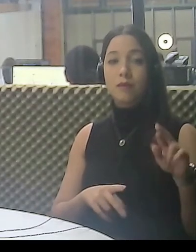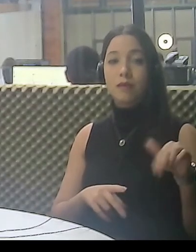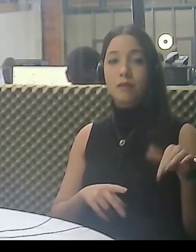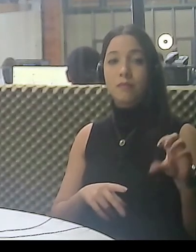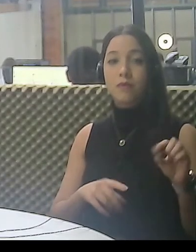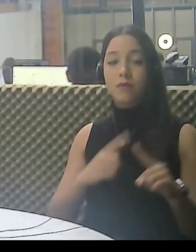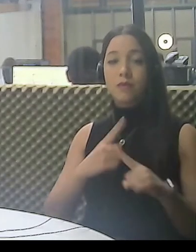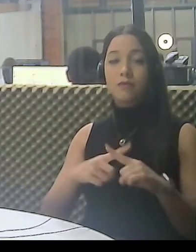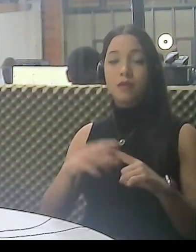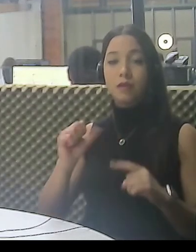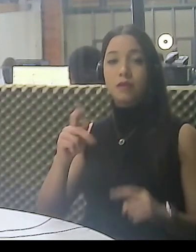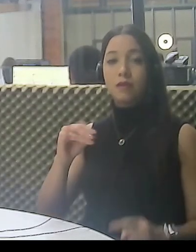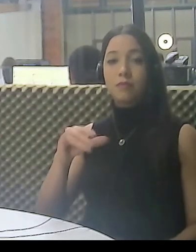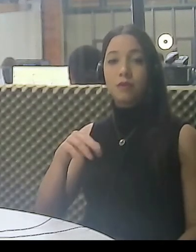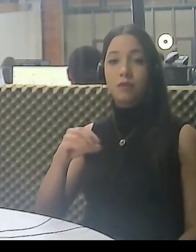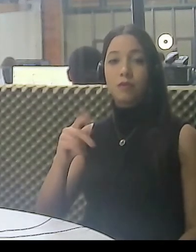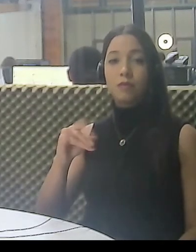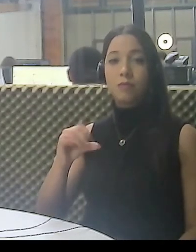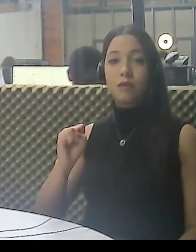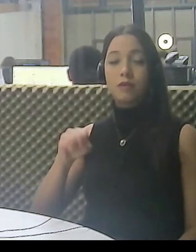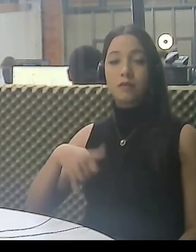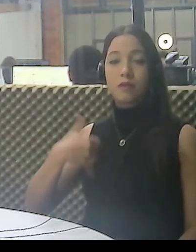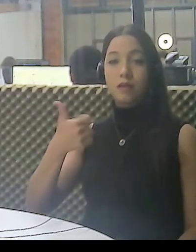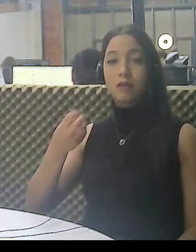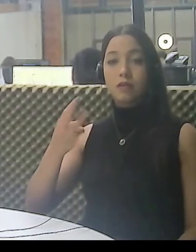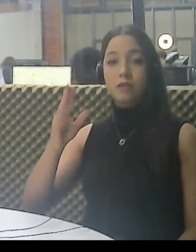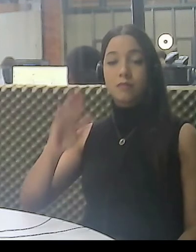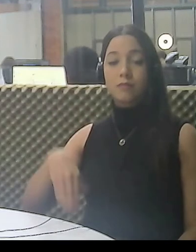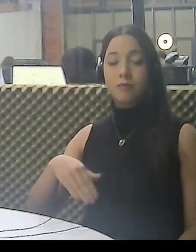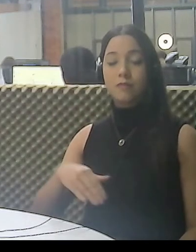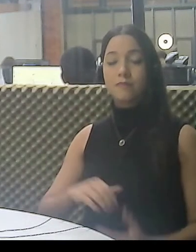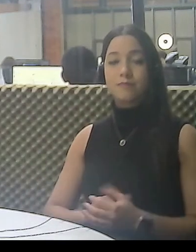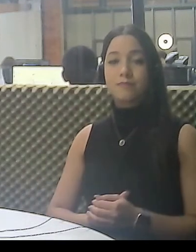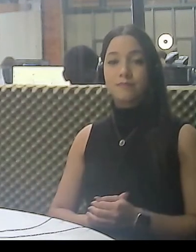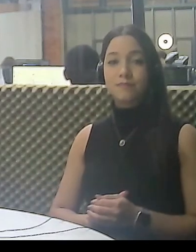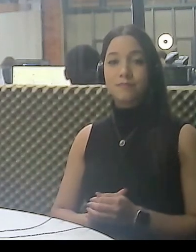enfrenta o Capinópolis sub-13, a partir das 10h30.